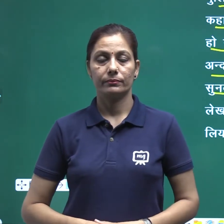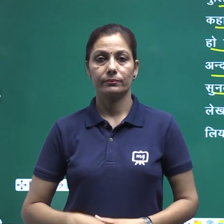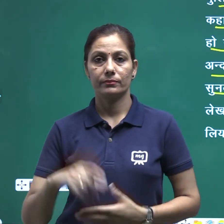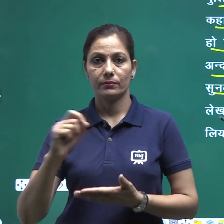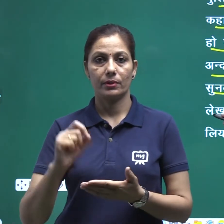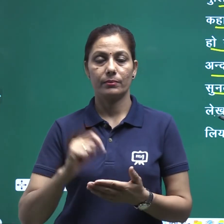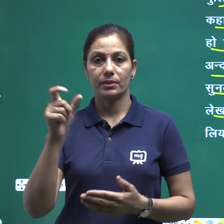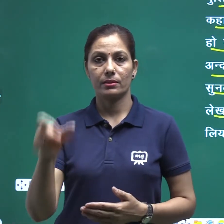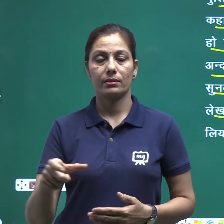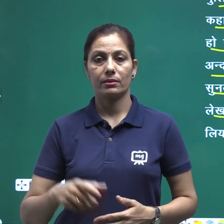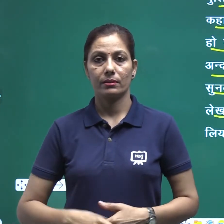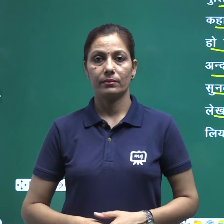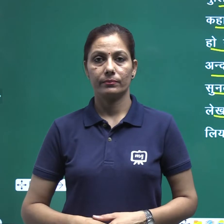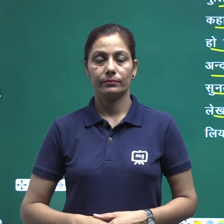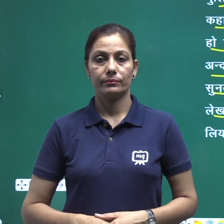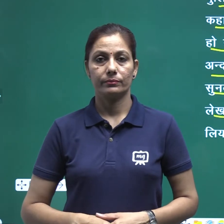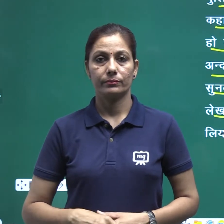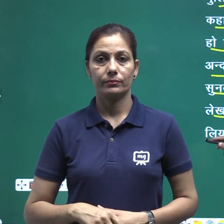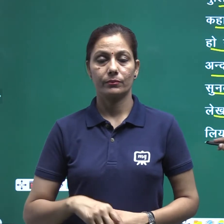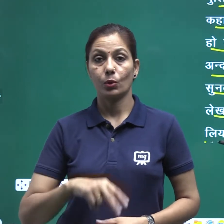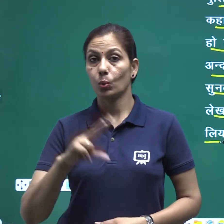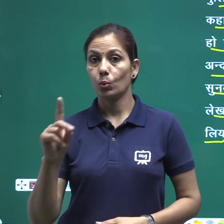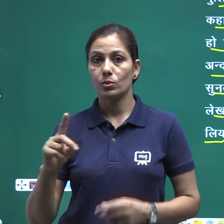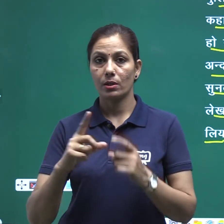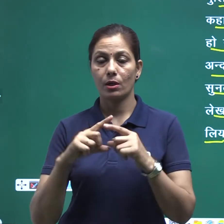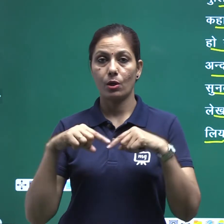लेखक ने दूसरा कमरा लिया।